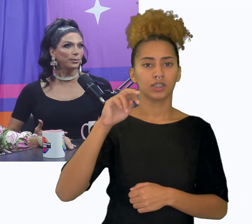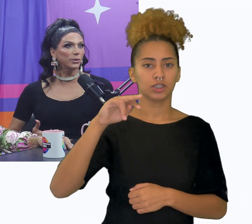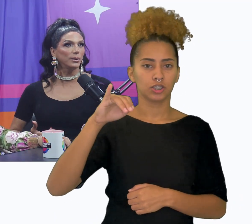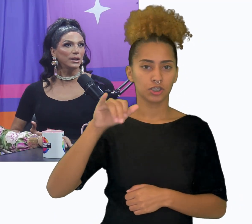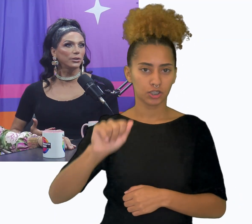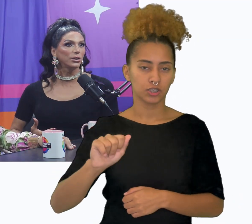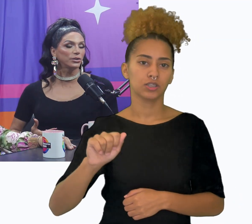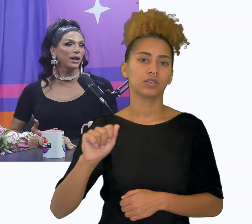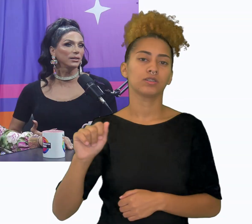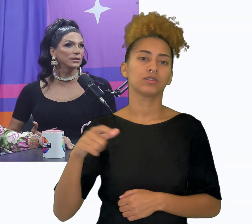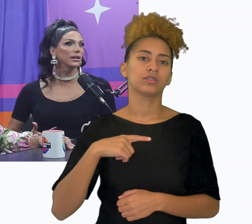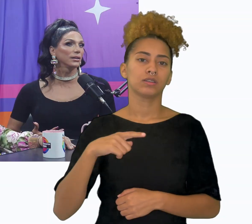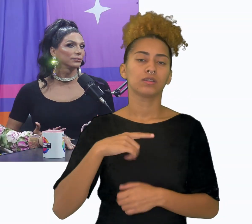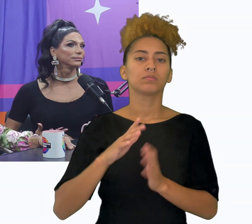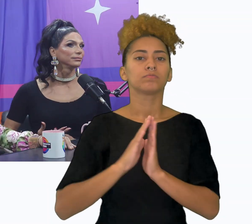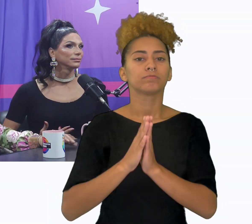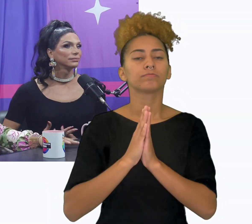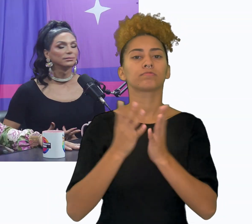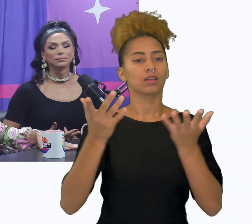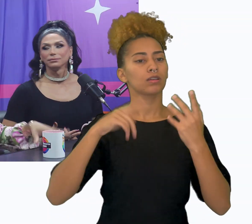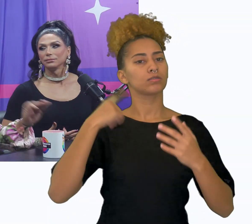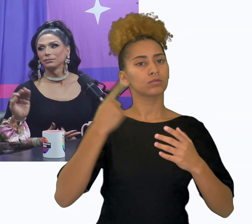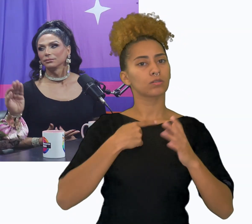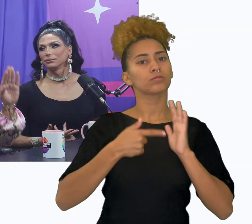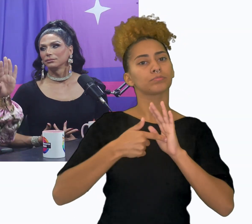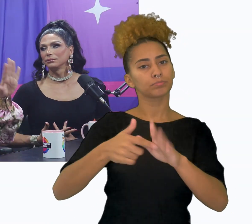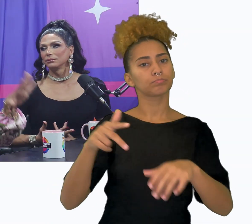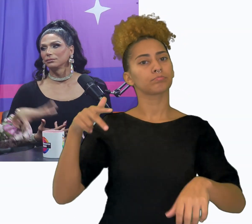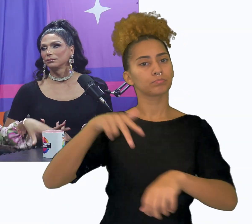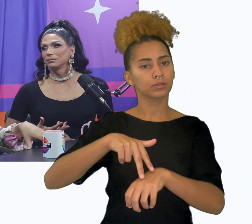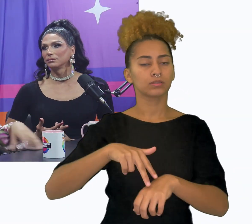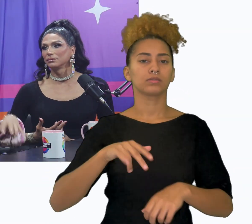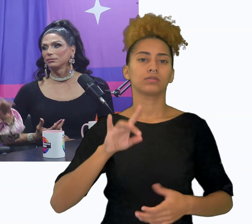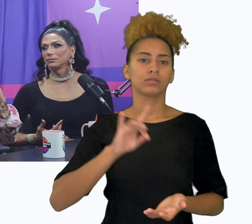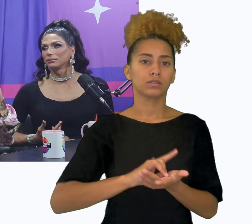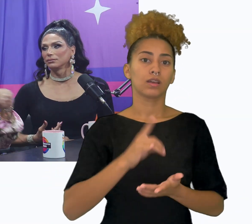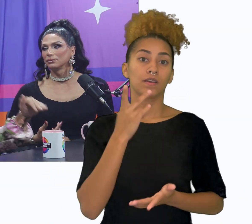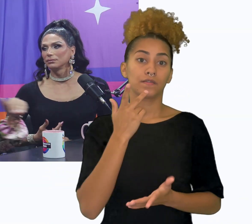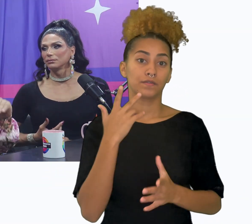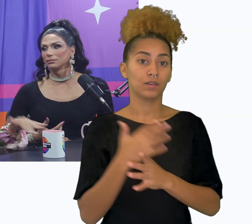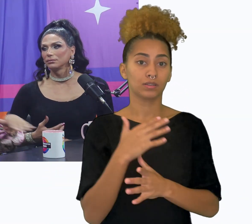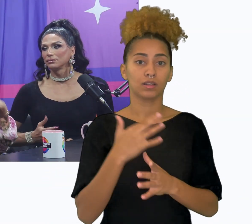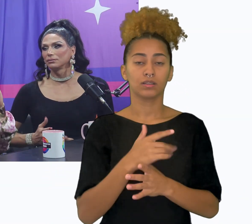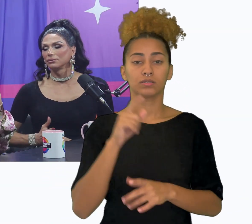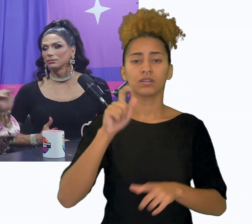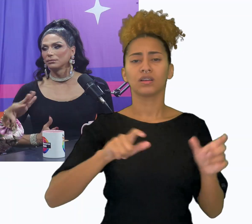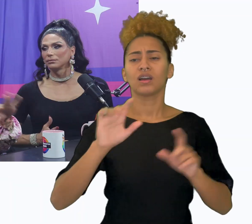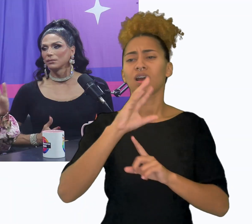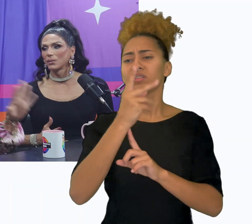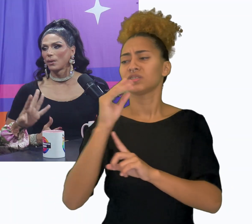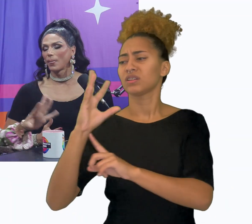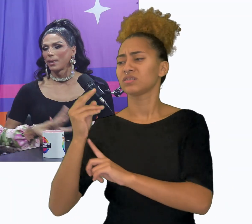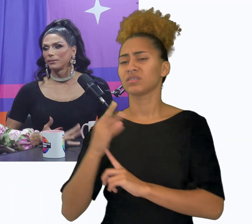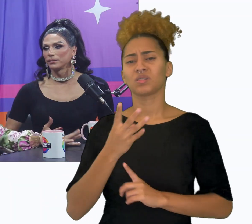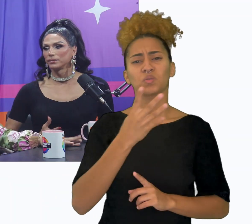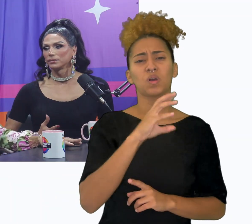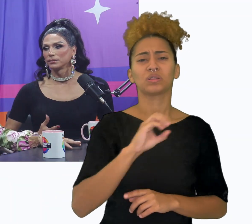nos tira essa possibilidade de estar em cena. E assim, ó, a Fortaleza existiam muitos artistas,